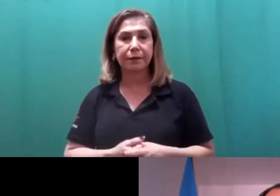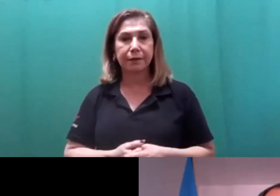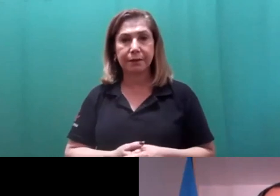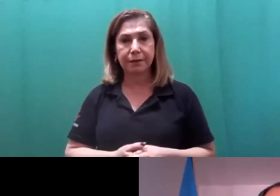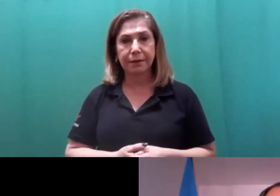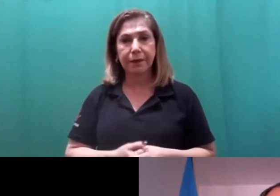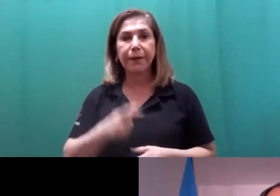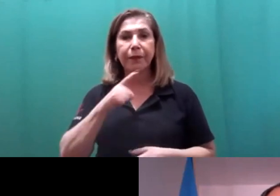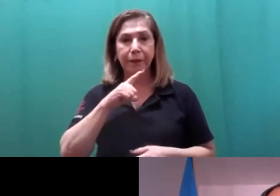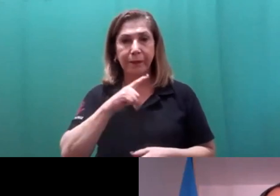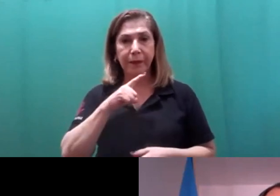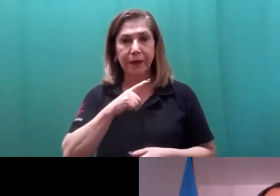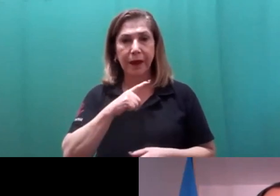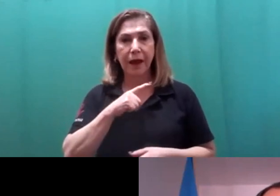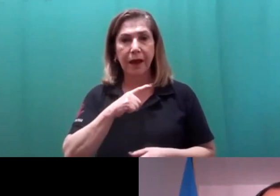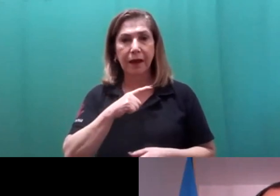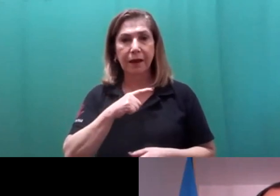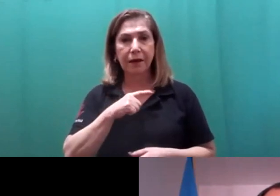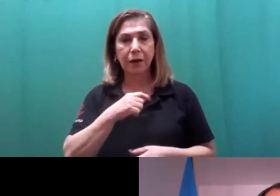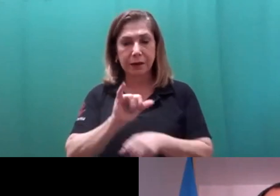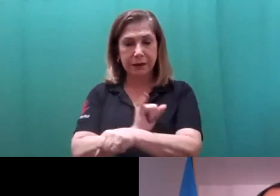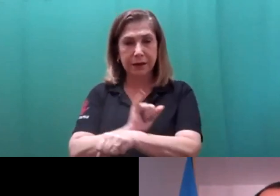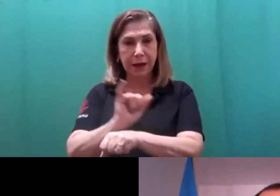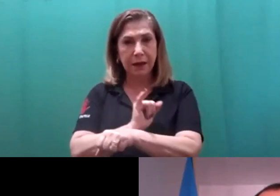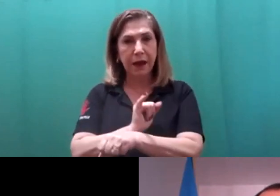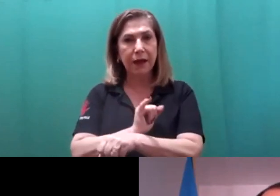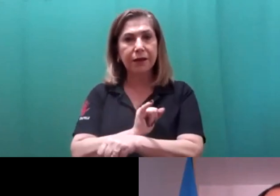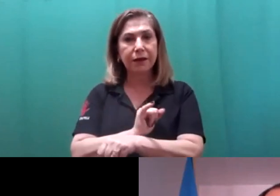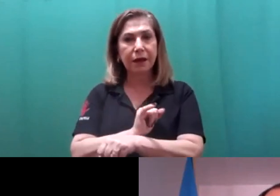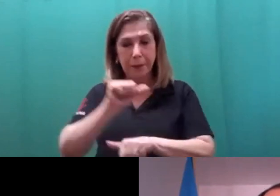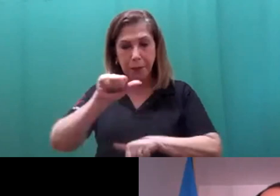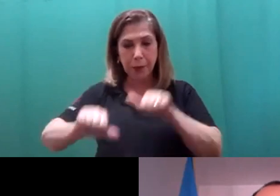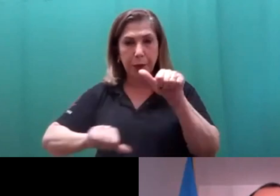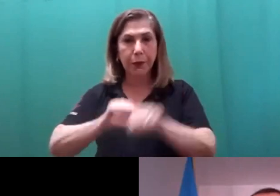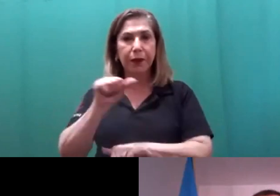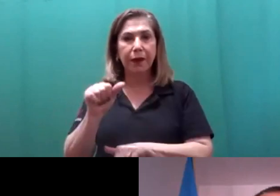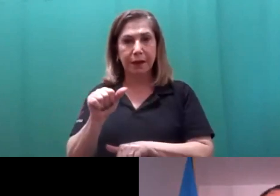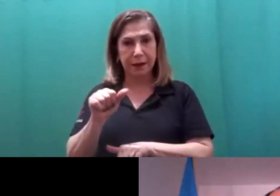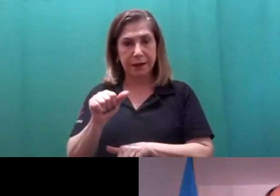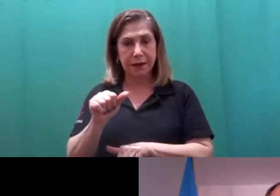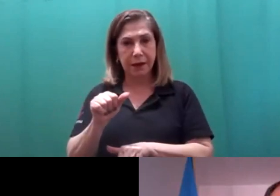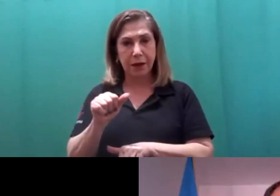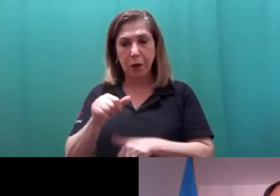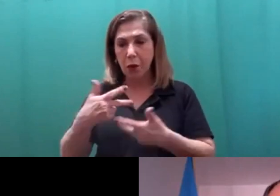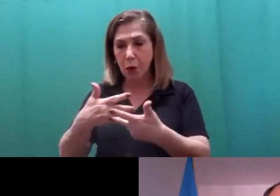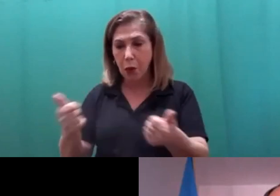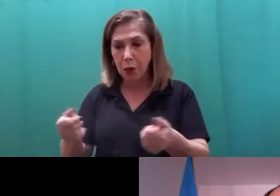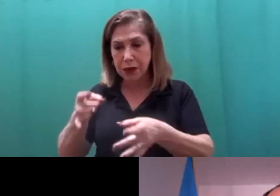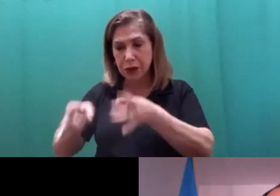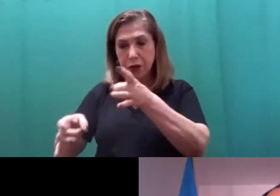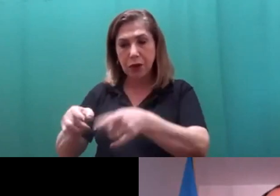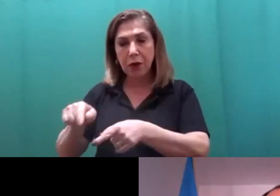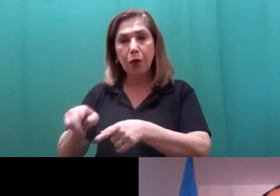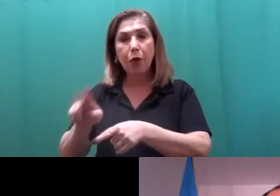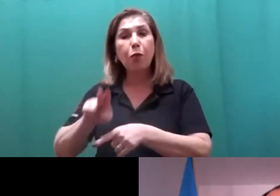Temos que gerar uma estratégia para transformar o inútil em utilidade,